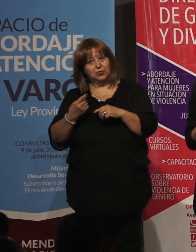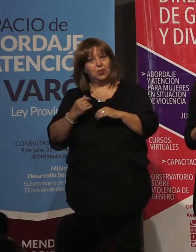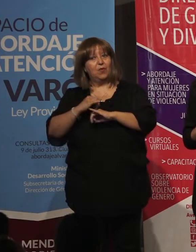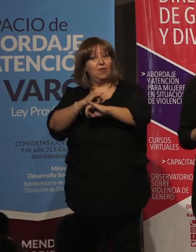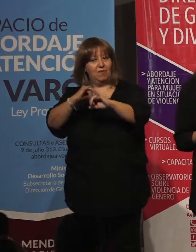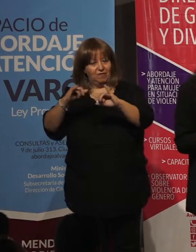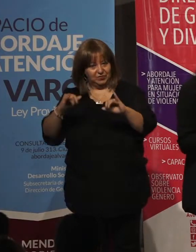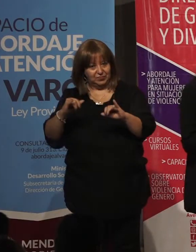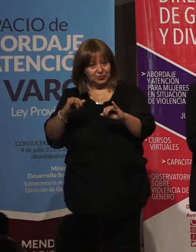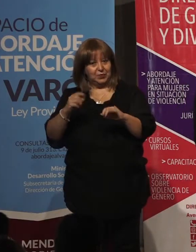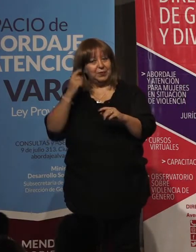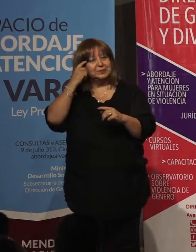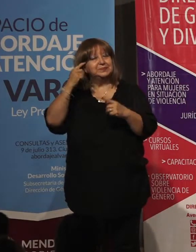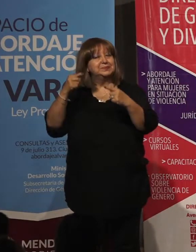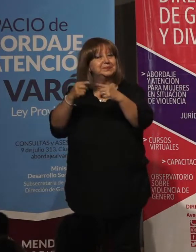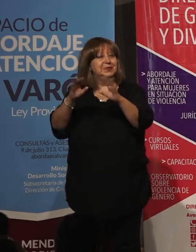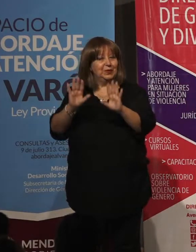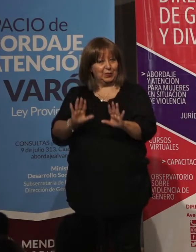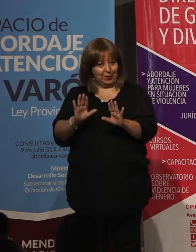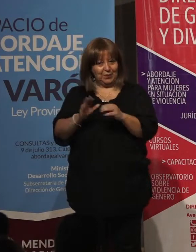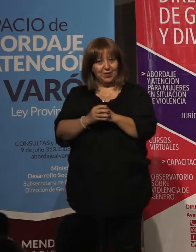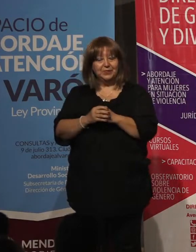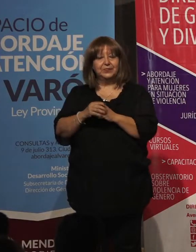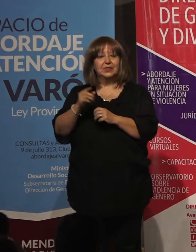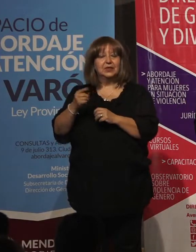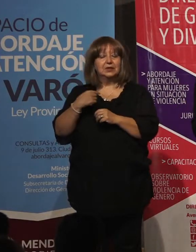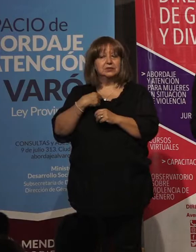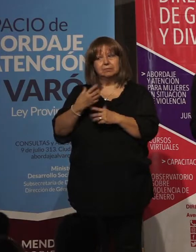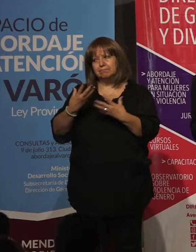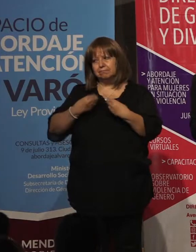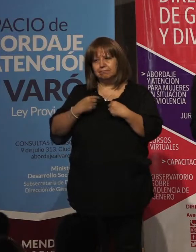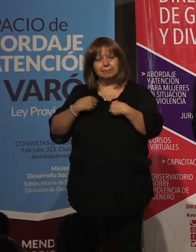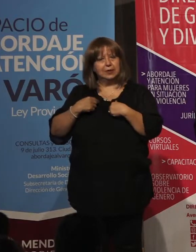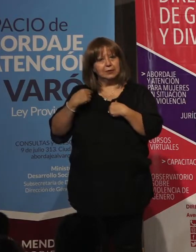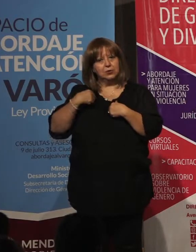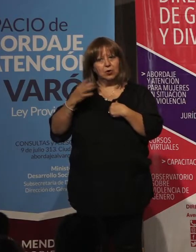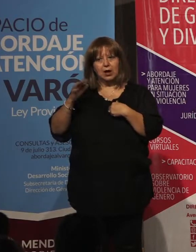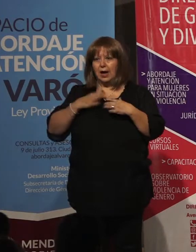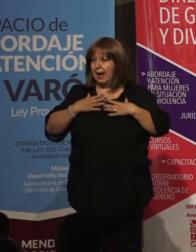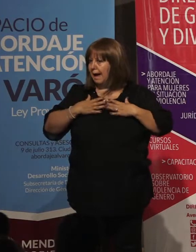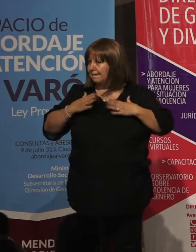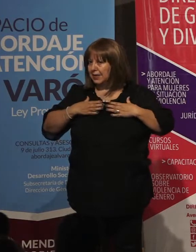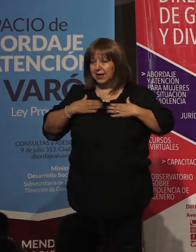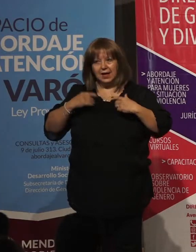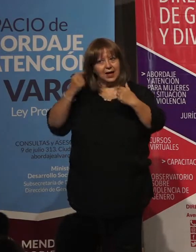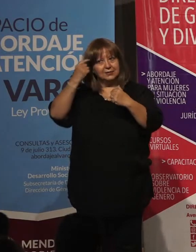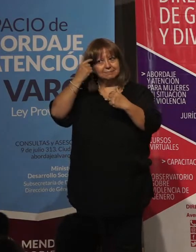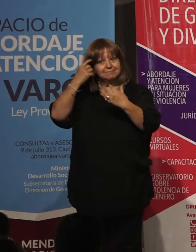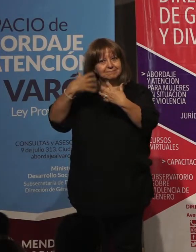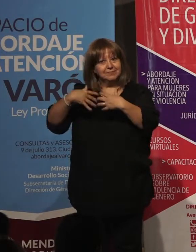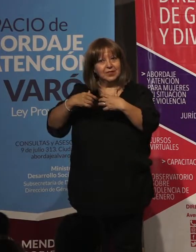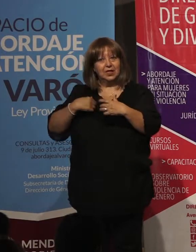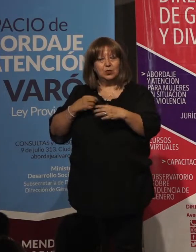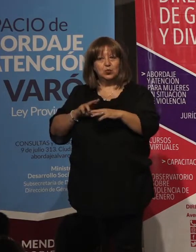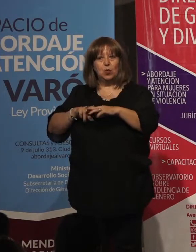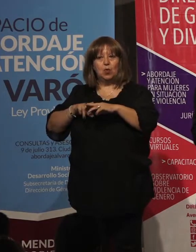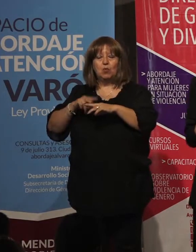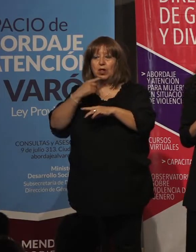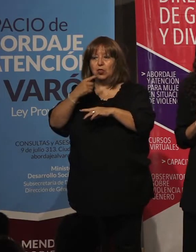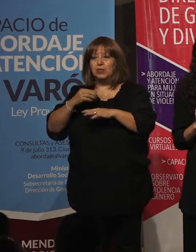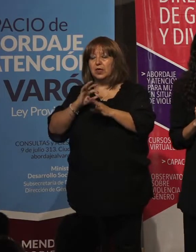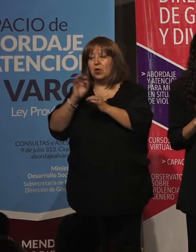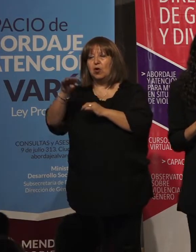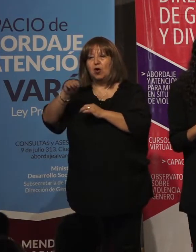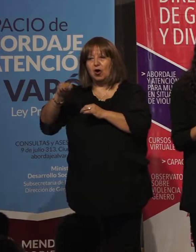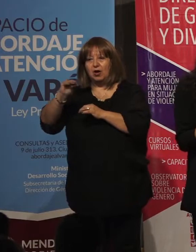perspectiva. Y esta perspectiva es la que me ayuda a mí día a día en mi trabajo. Cada vez que bajo a una unidad